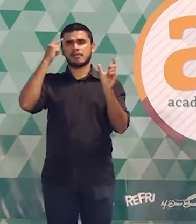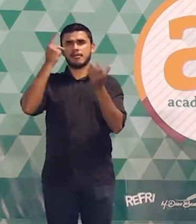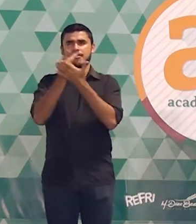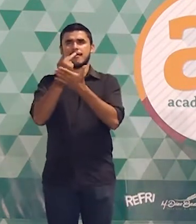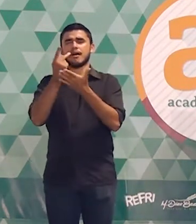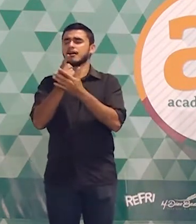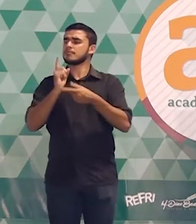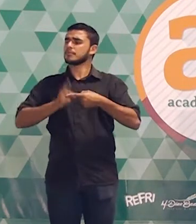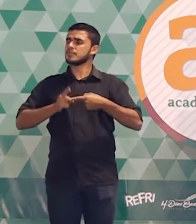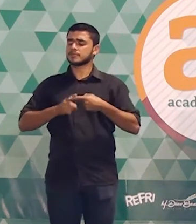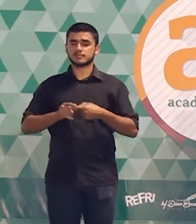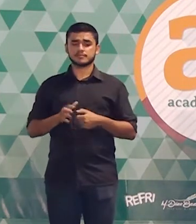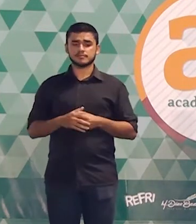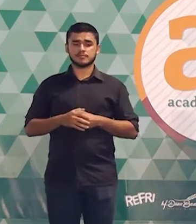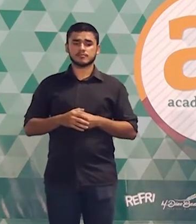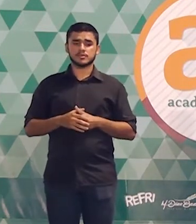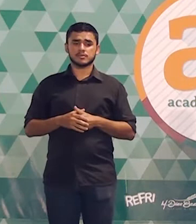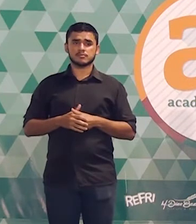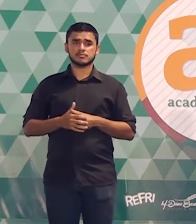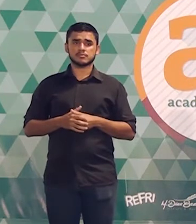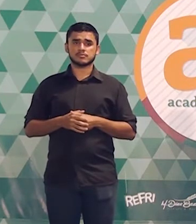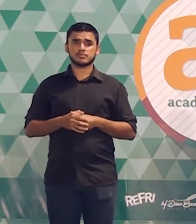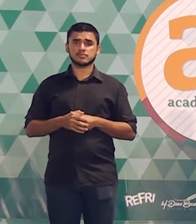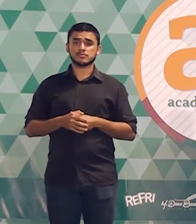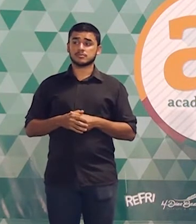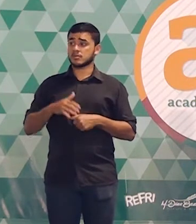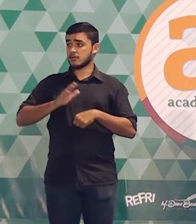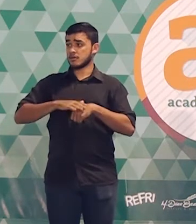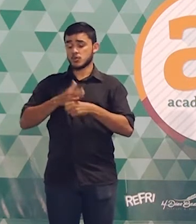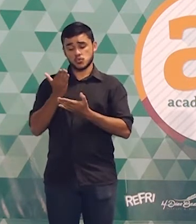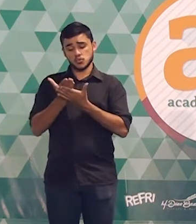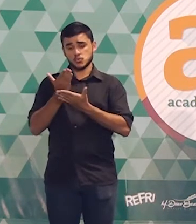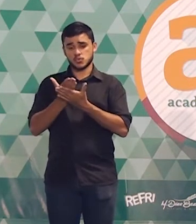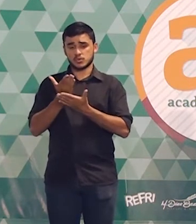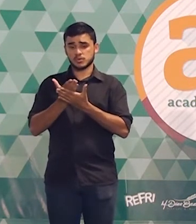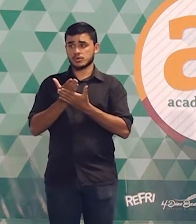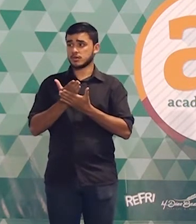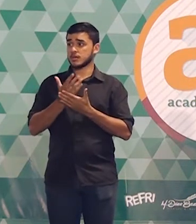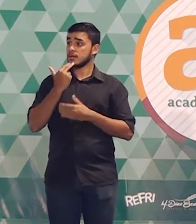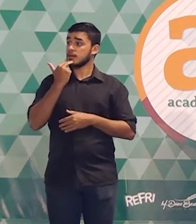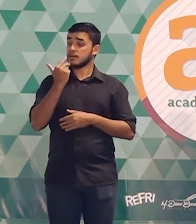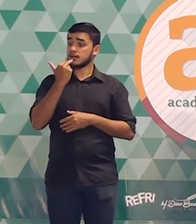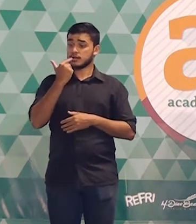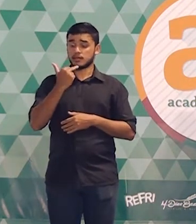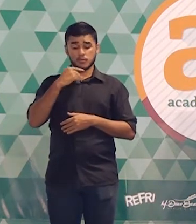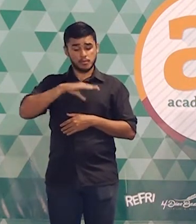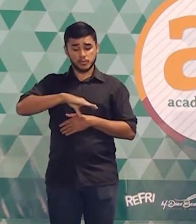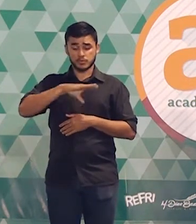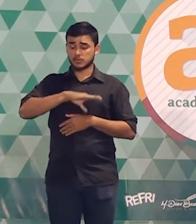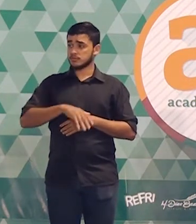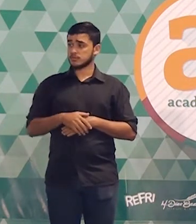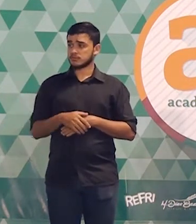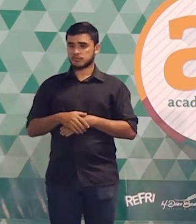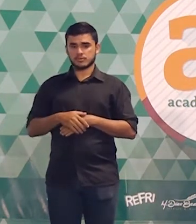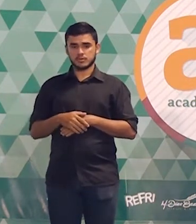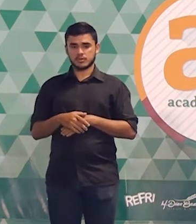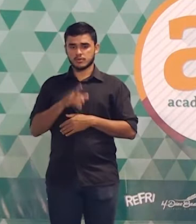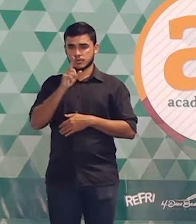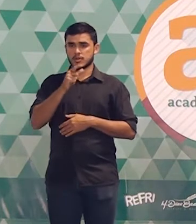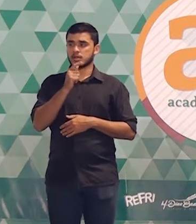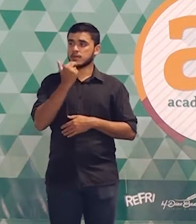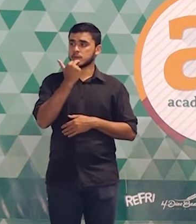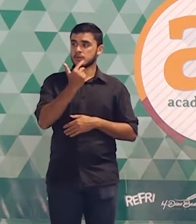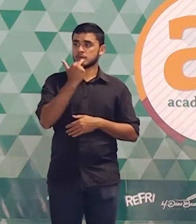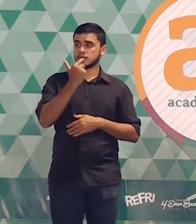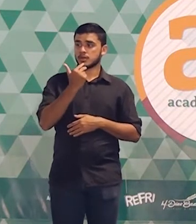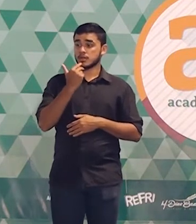disso? Por quê, filho? Nós estudamos uma gramática da língua portuguesa. Nós não estudamos a